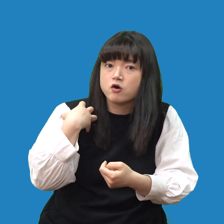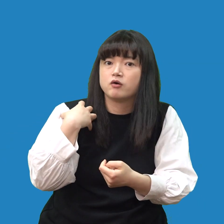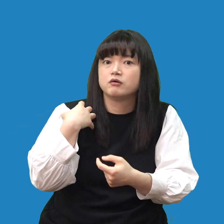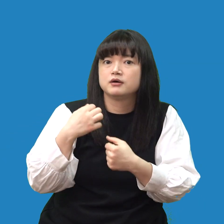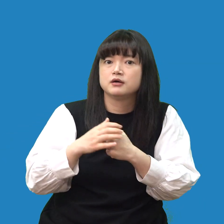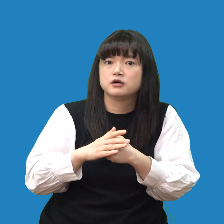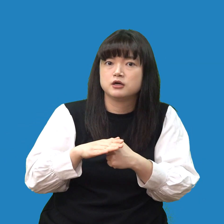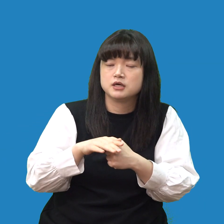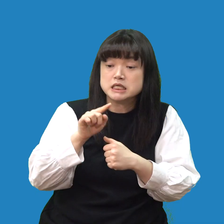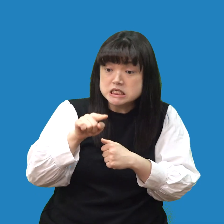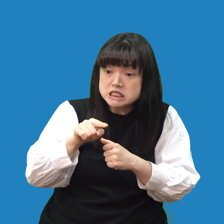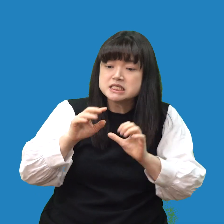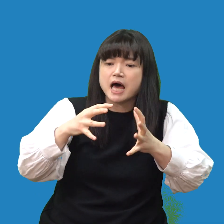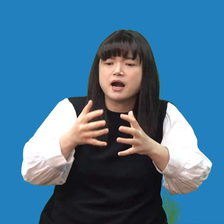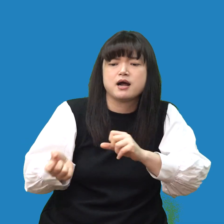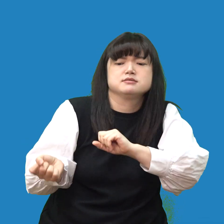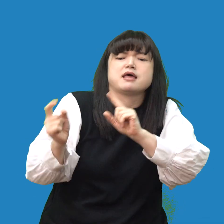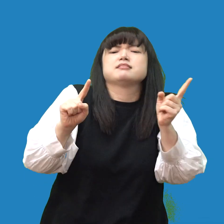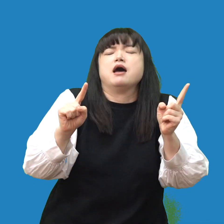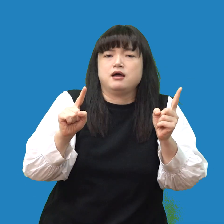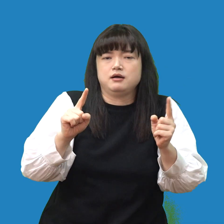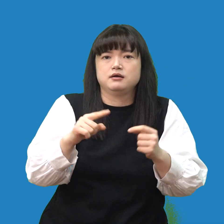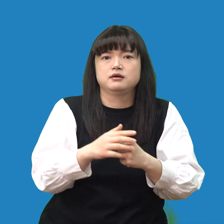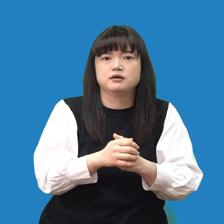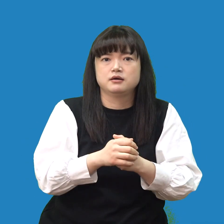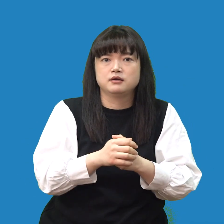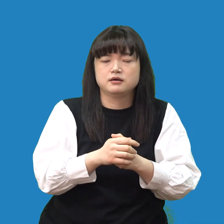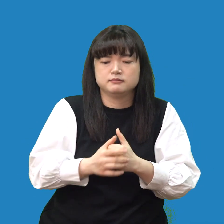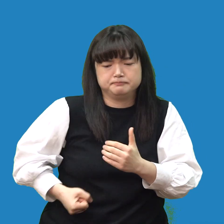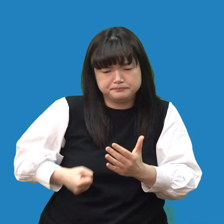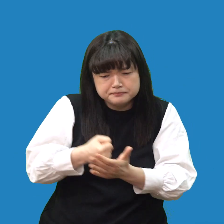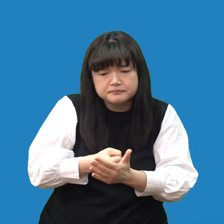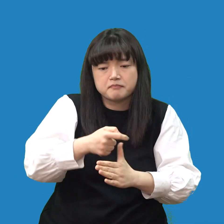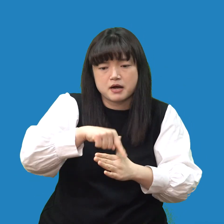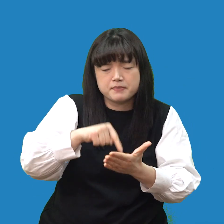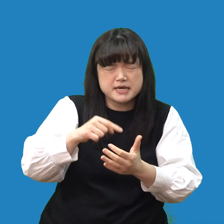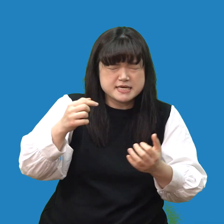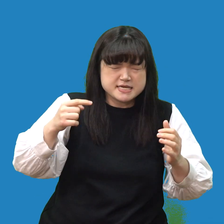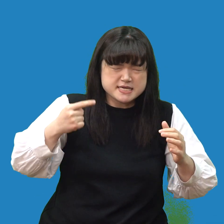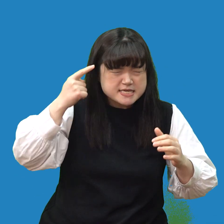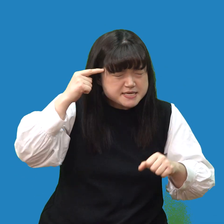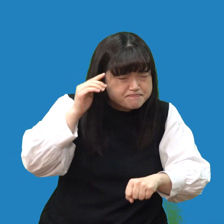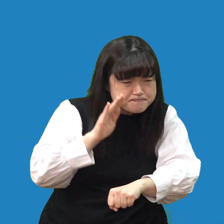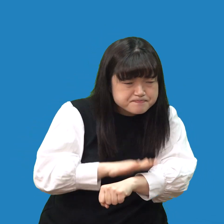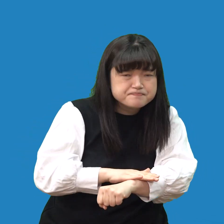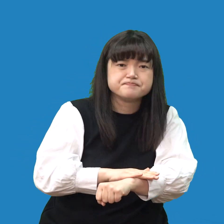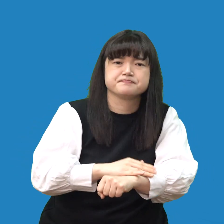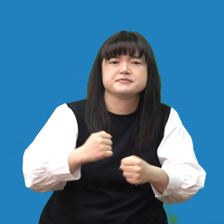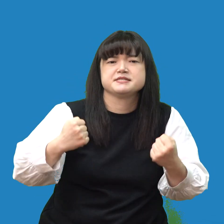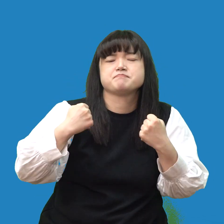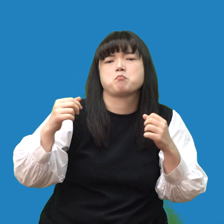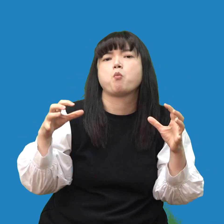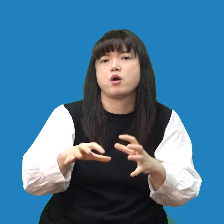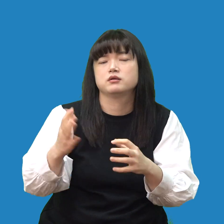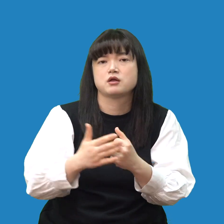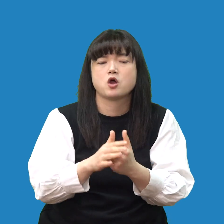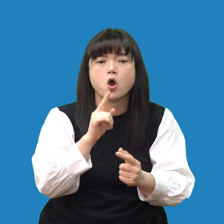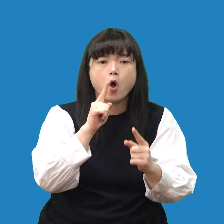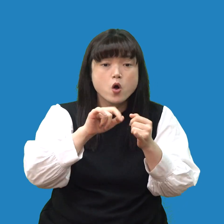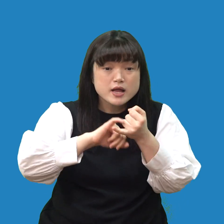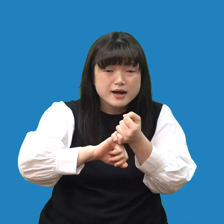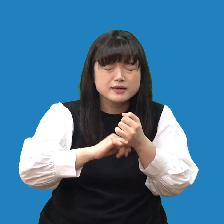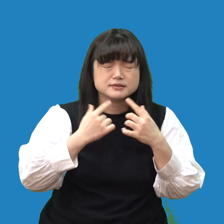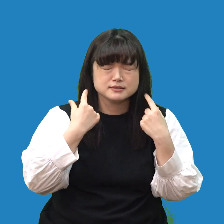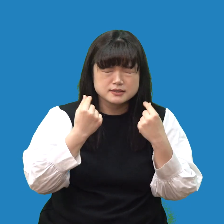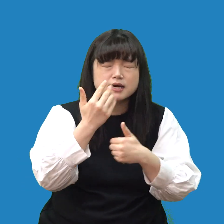사명이다. 그렇게 할 때 이 나라가 산다. 이 결기를 가지고 힘과 지혜를 모아야 합니다. 언약에 신실하신